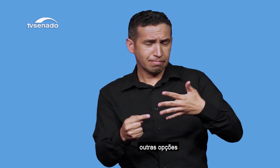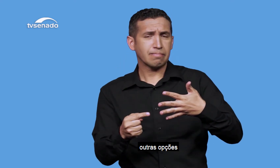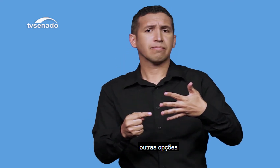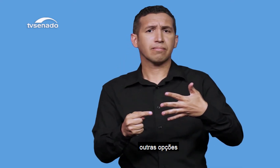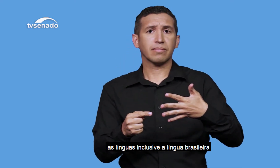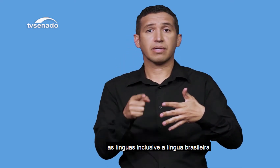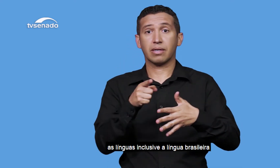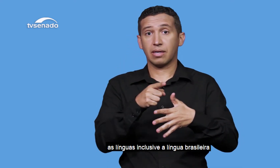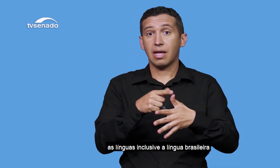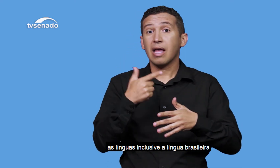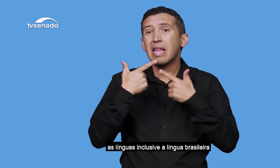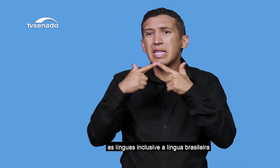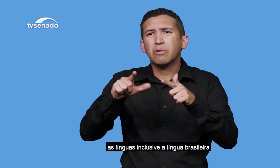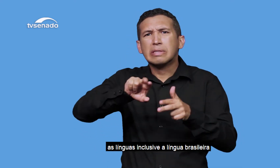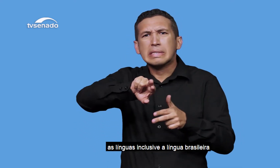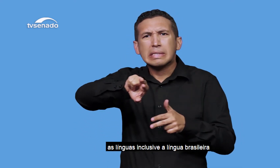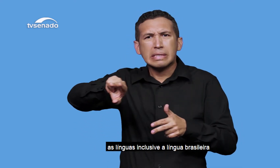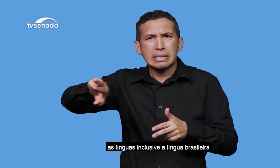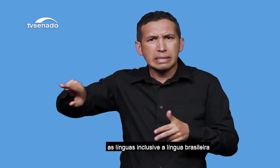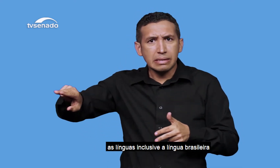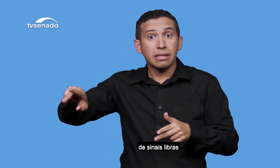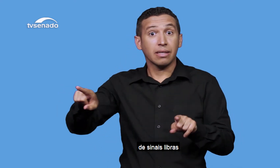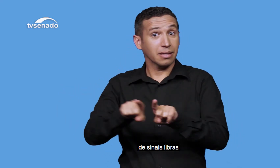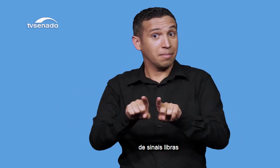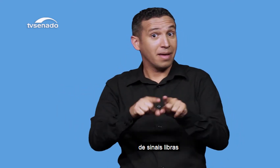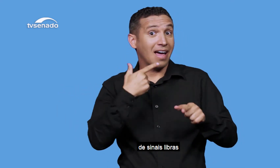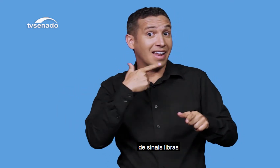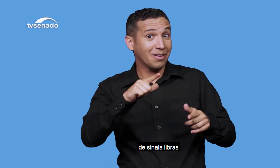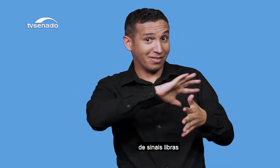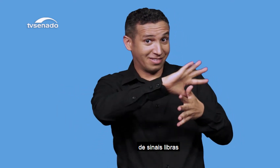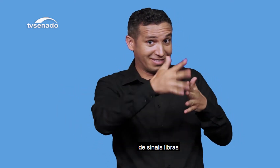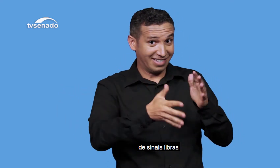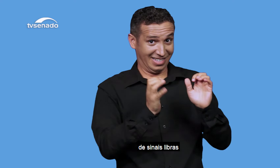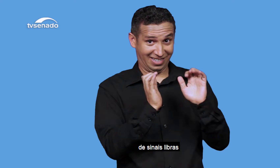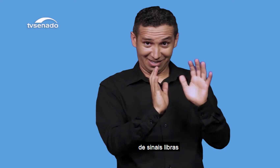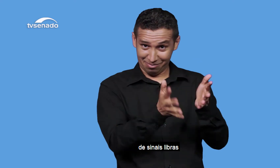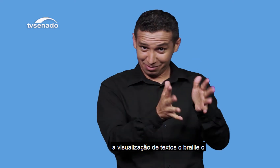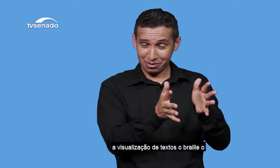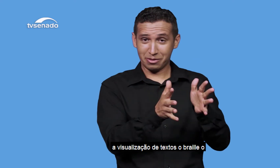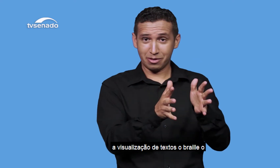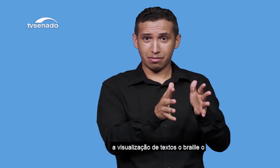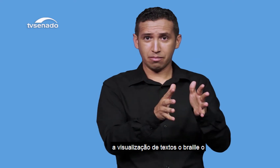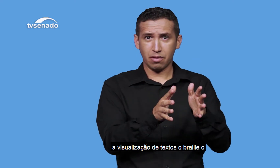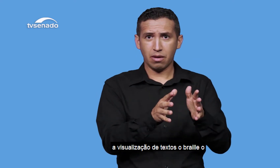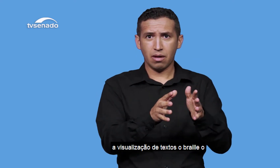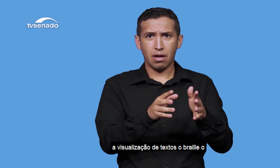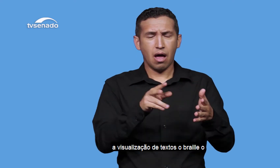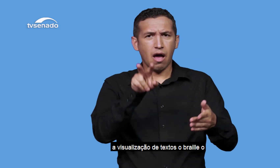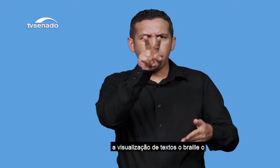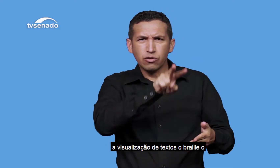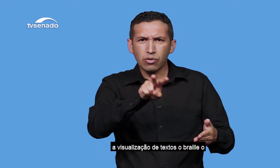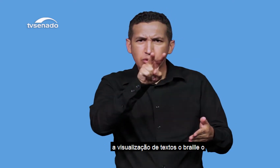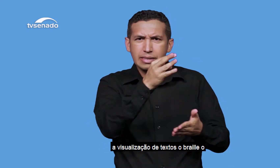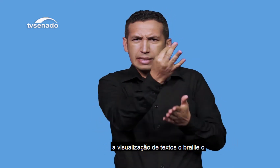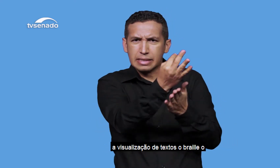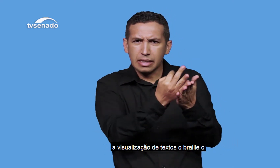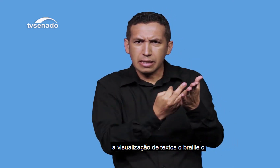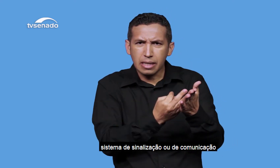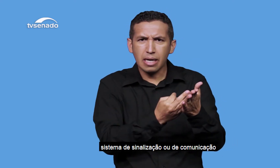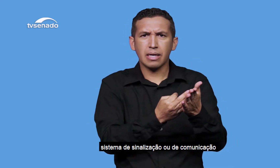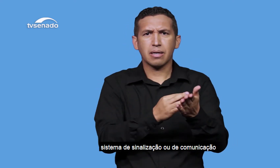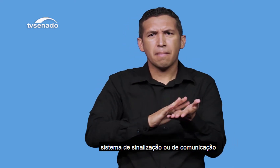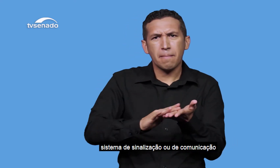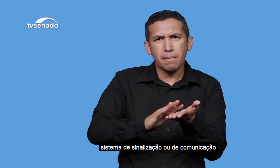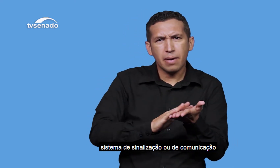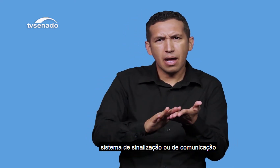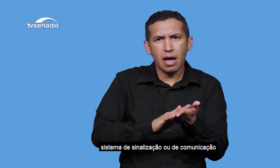opções as línguas inclusive a língua brasileira de sinais libras a visualização de textos o braille